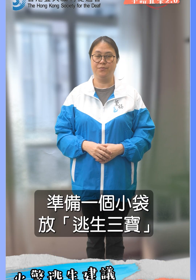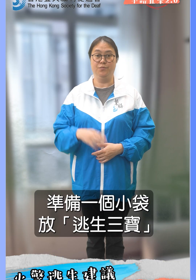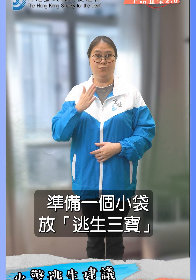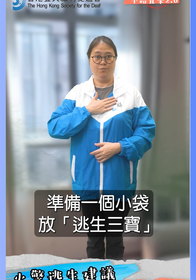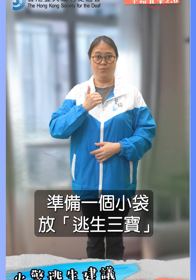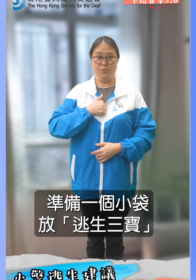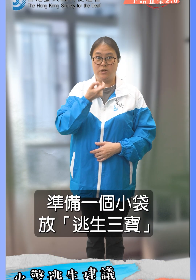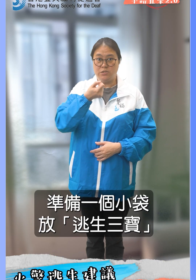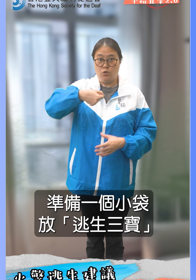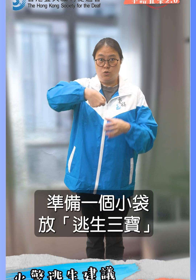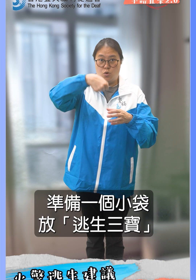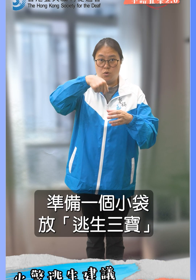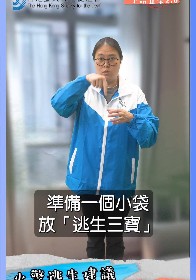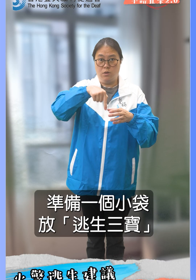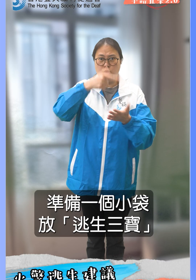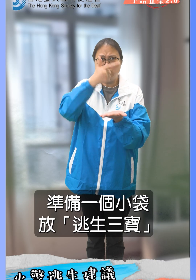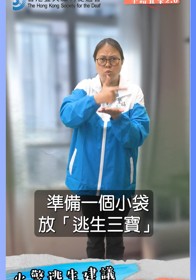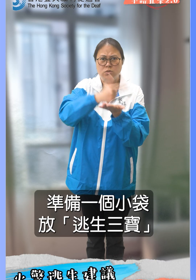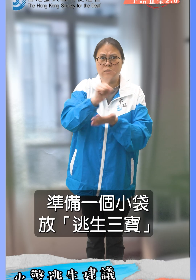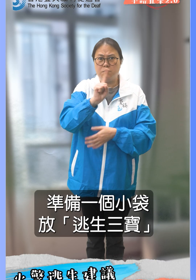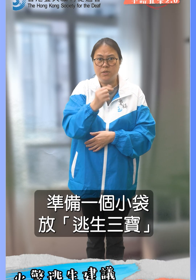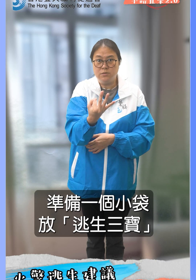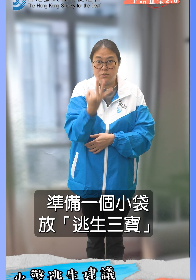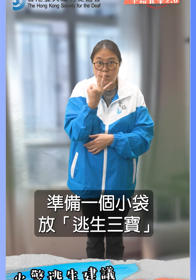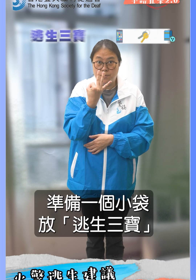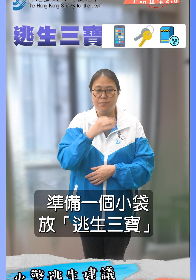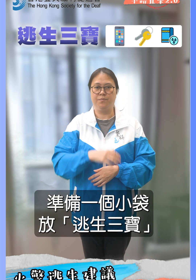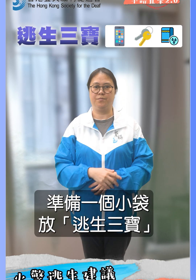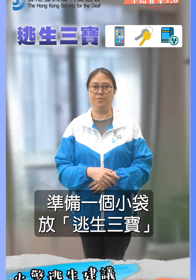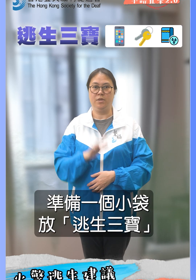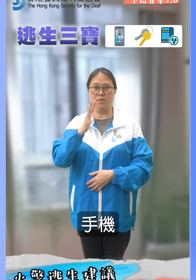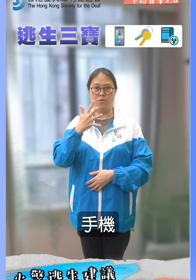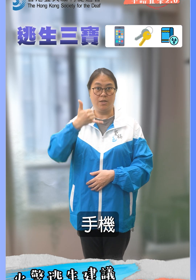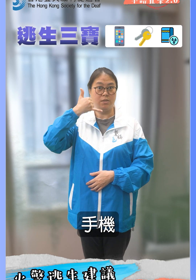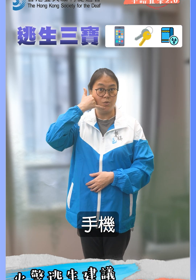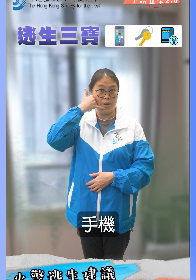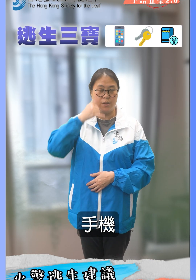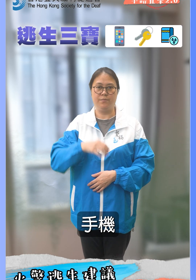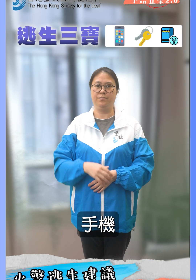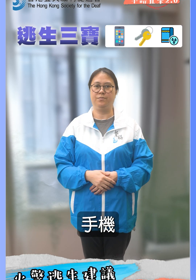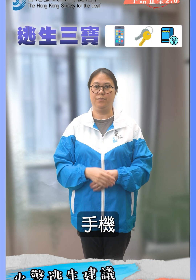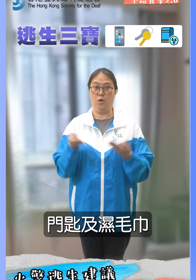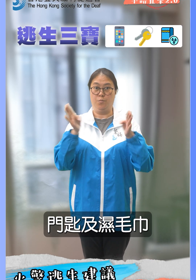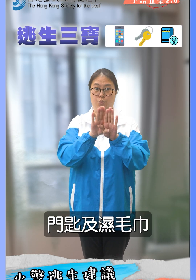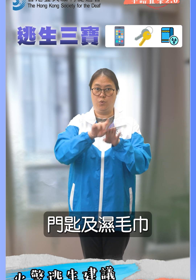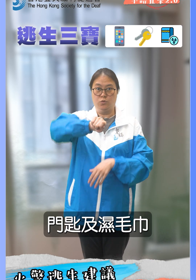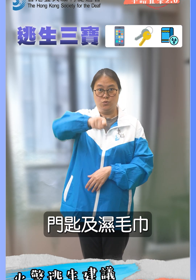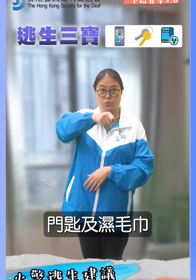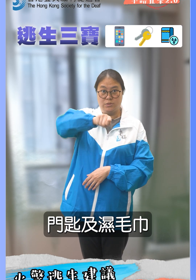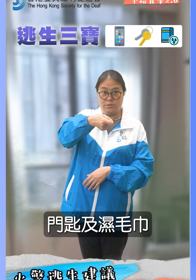準備一個細袋放逃生三寶：手機、門匙同